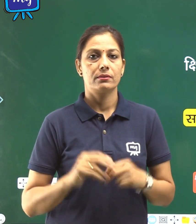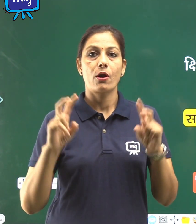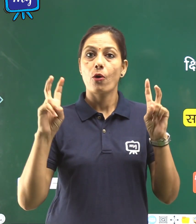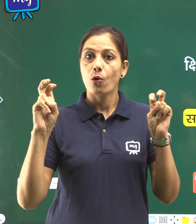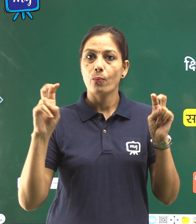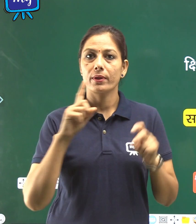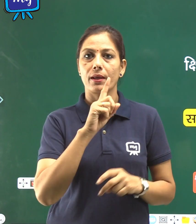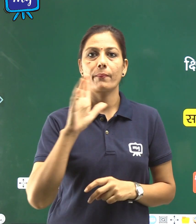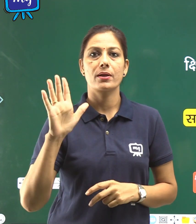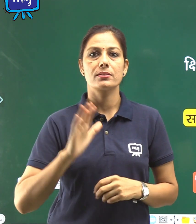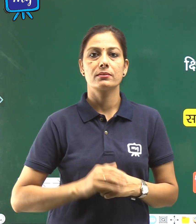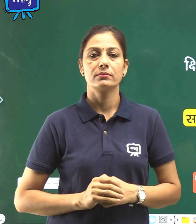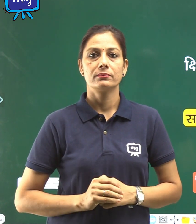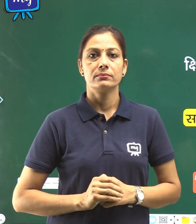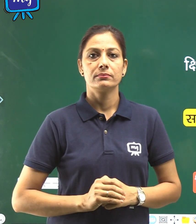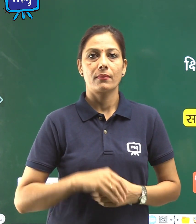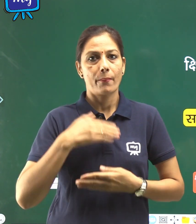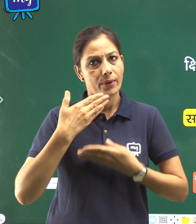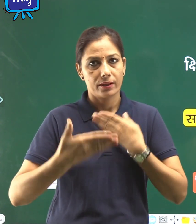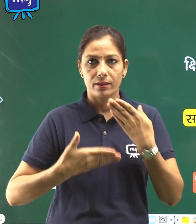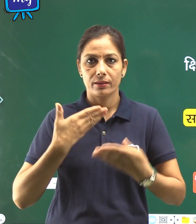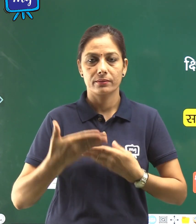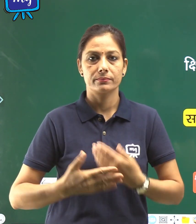अध्याय 15 पढ़ेंगे।